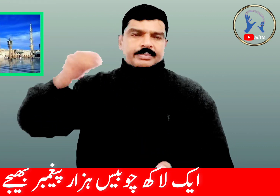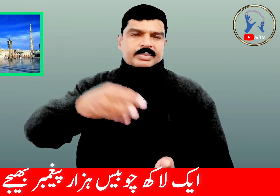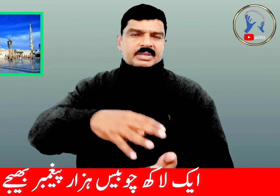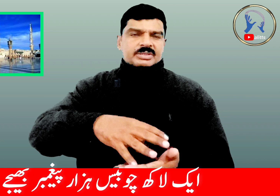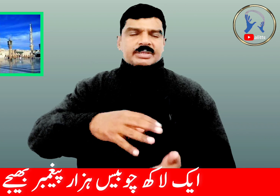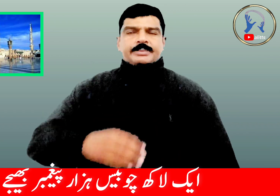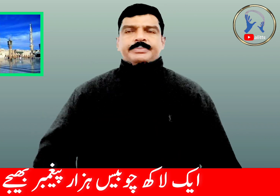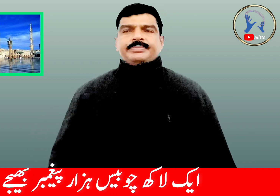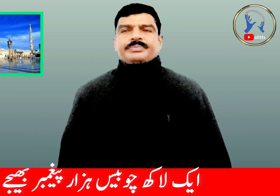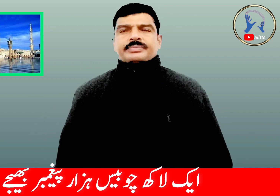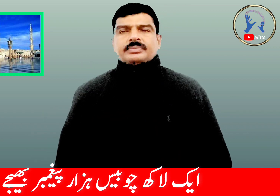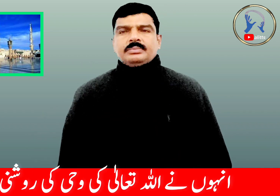بھیجے۔